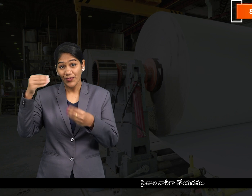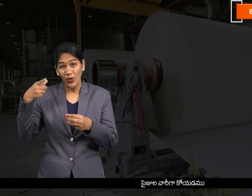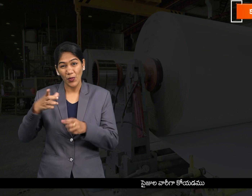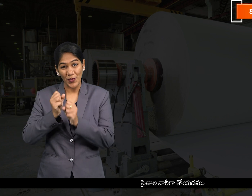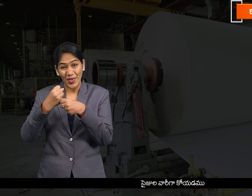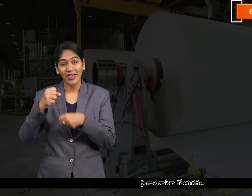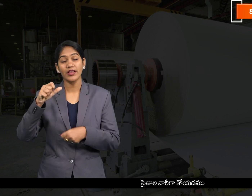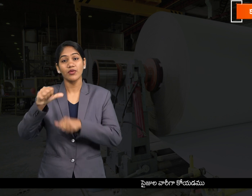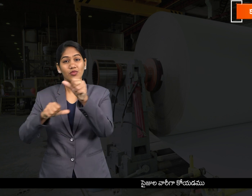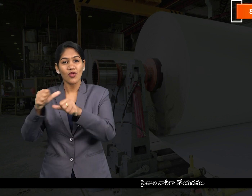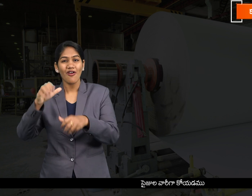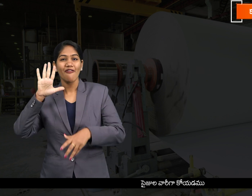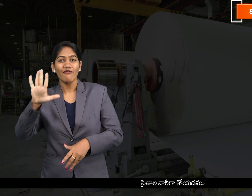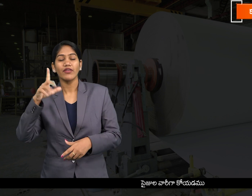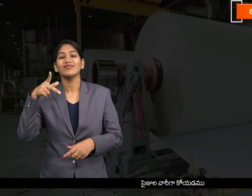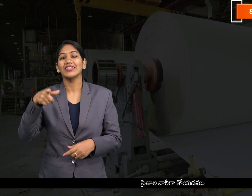సైజుల వారీగా కోయటం.